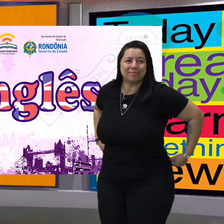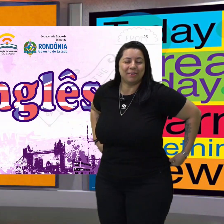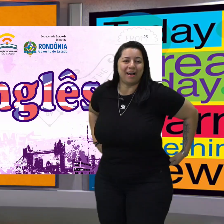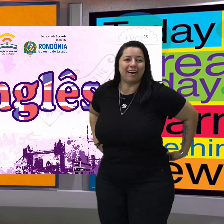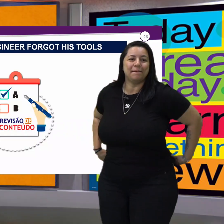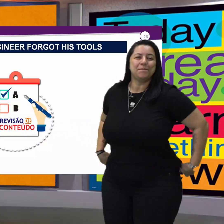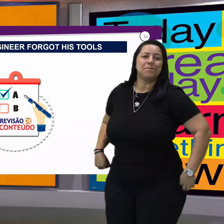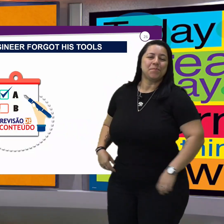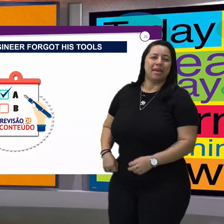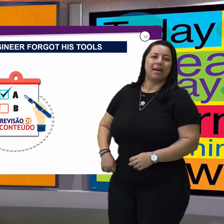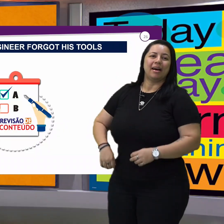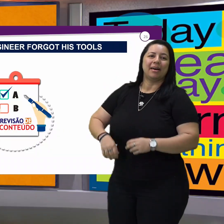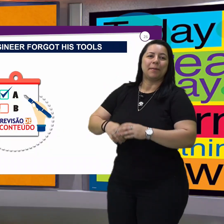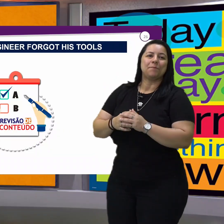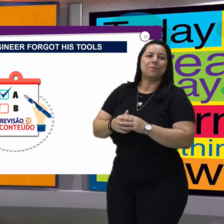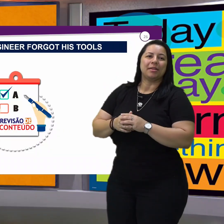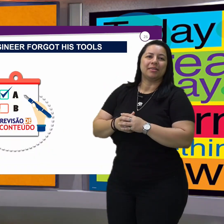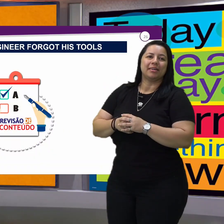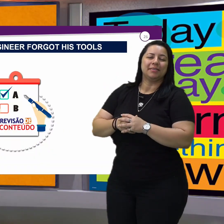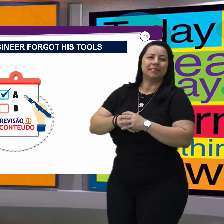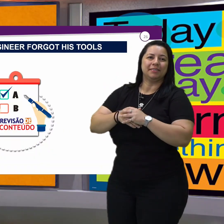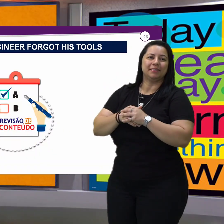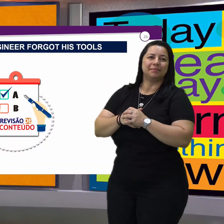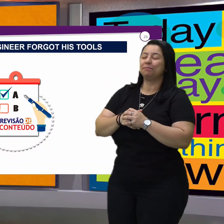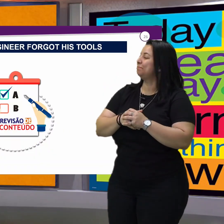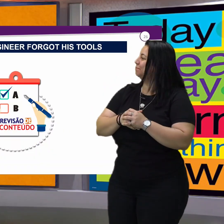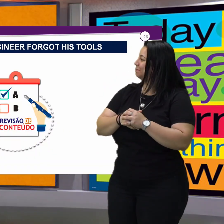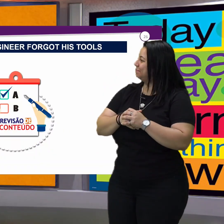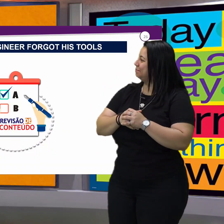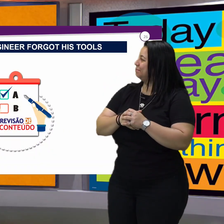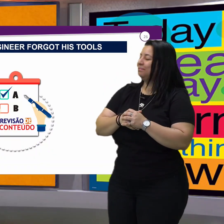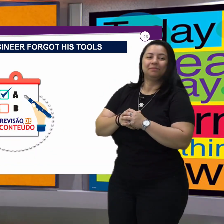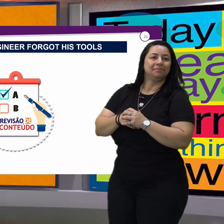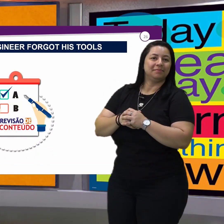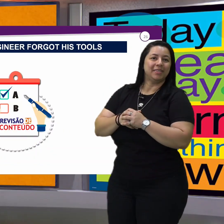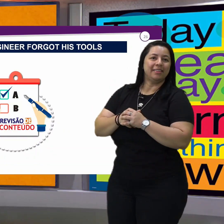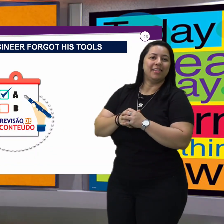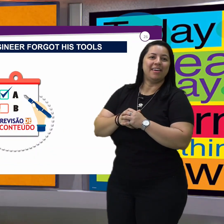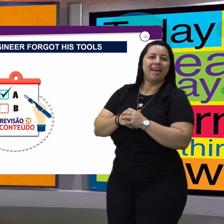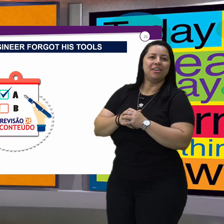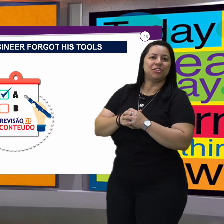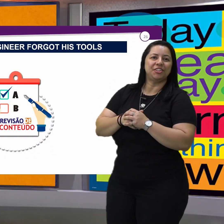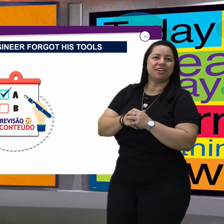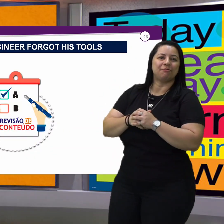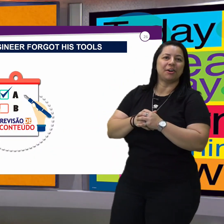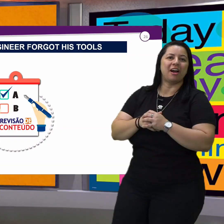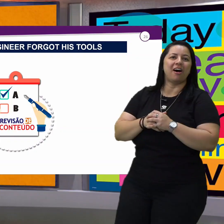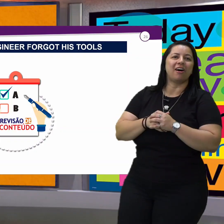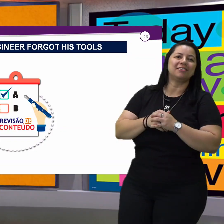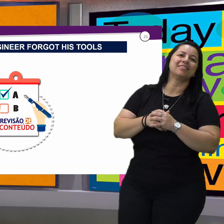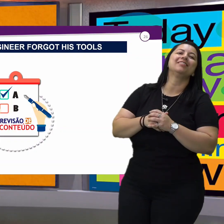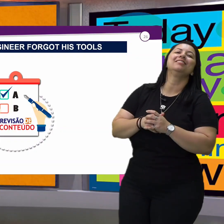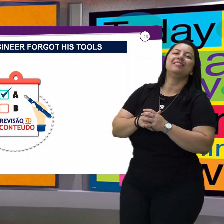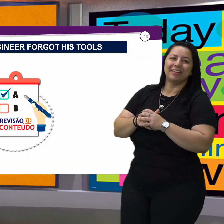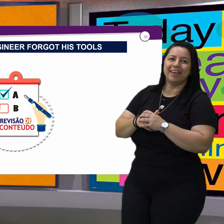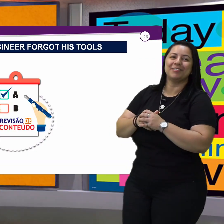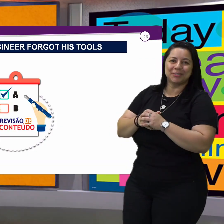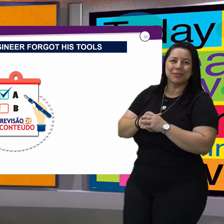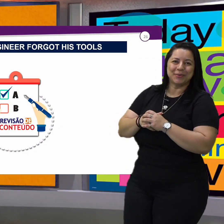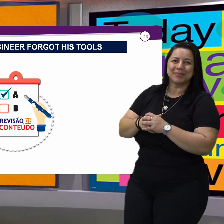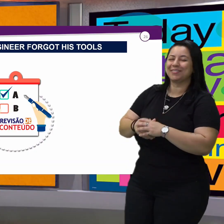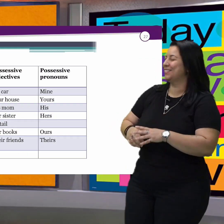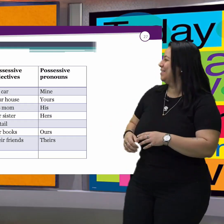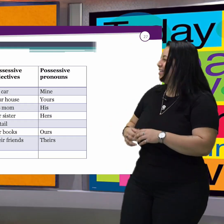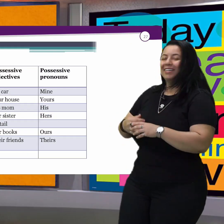Aê, vamos lá. Só lembrar, esse foi o título da nossa aula. The Engineer forgot